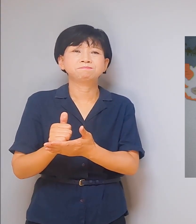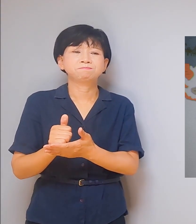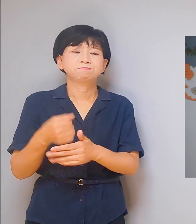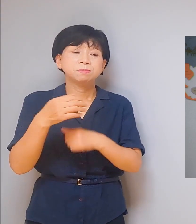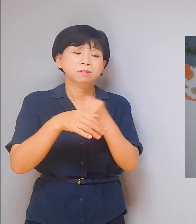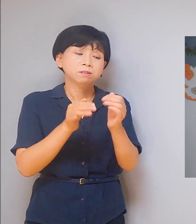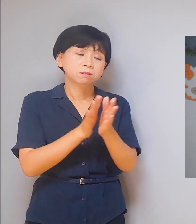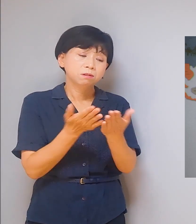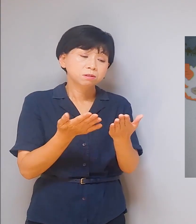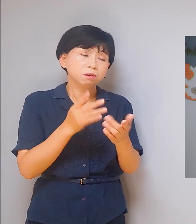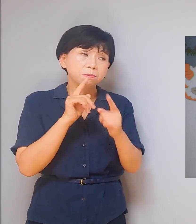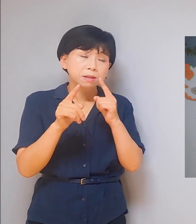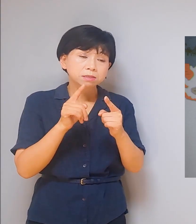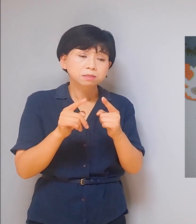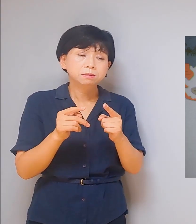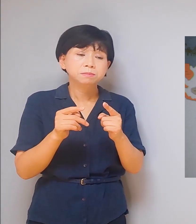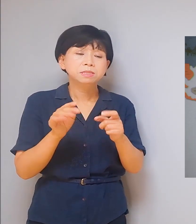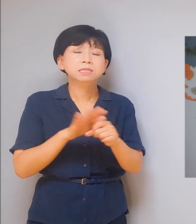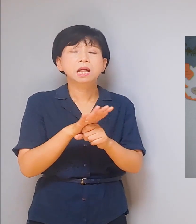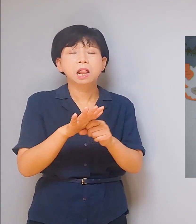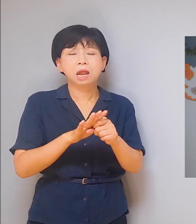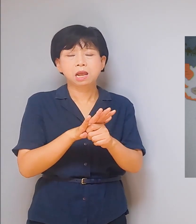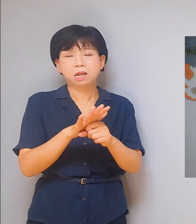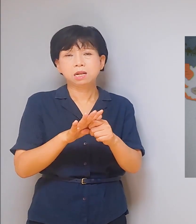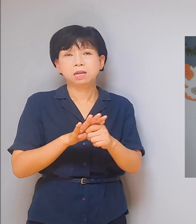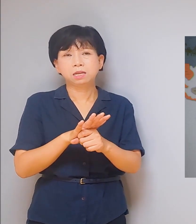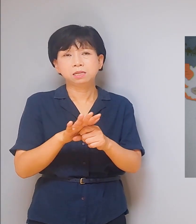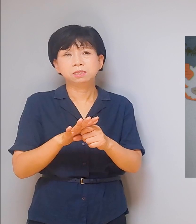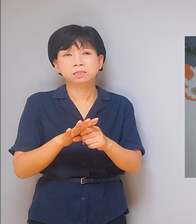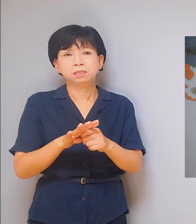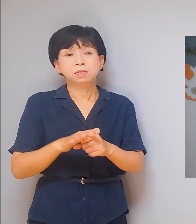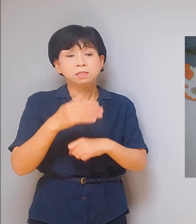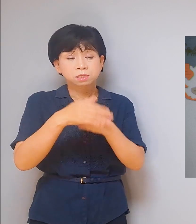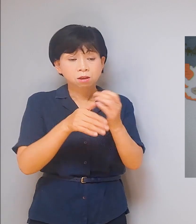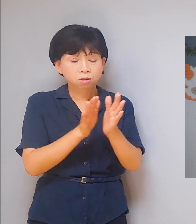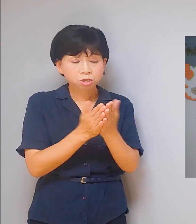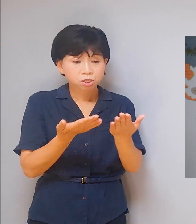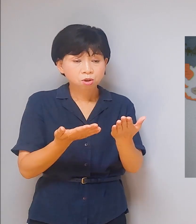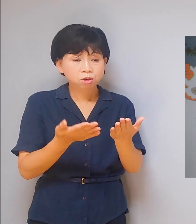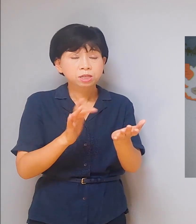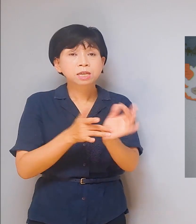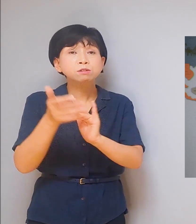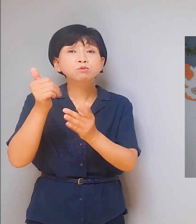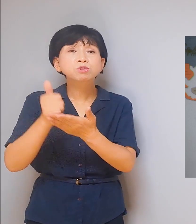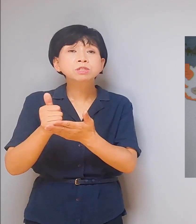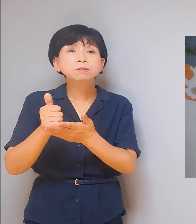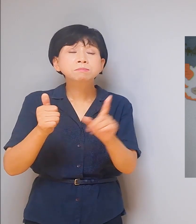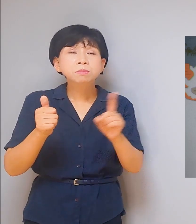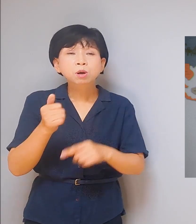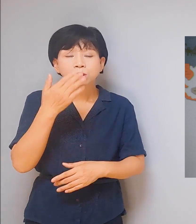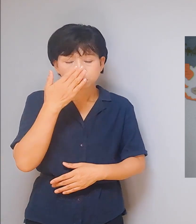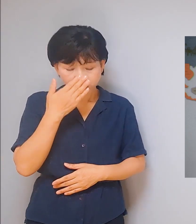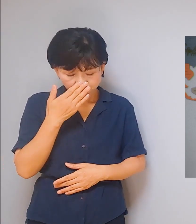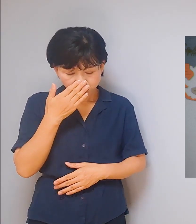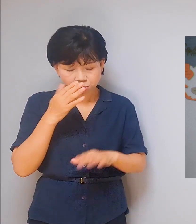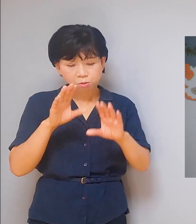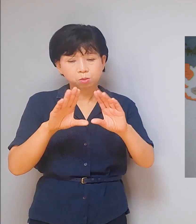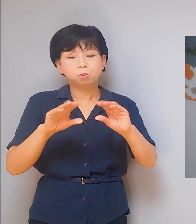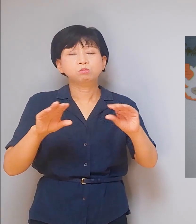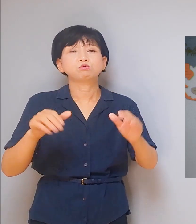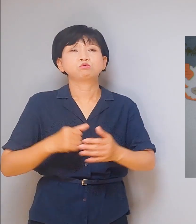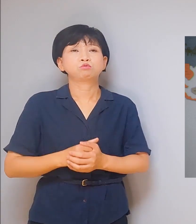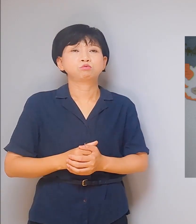여러분, 성경 말씀은요 사랑입니다. 성경에 나와 있는 예수님은 겸손과